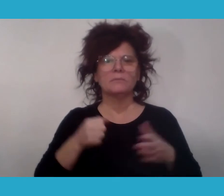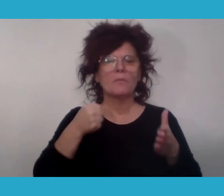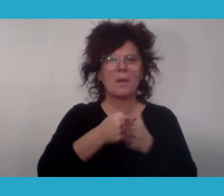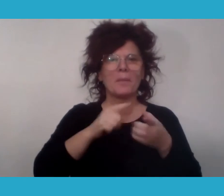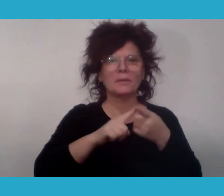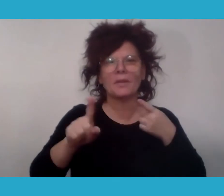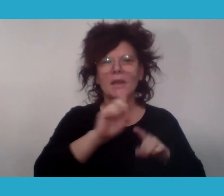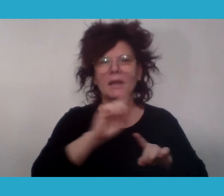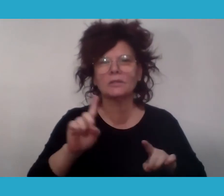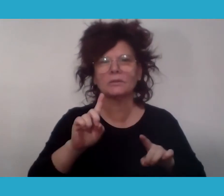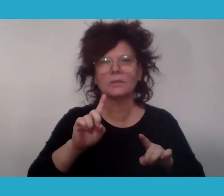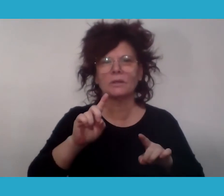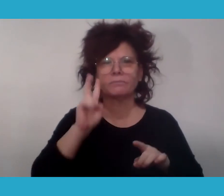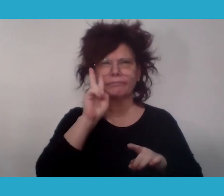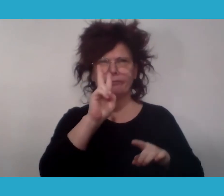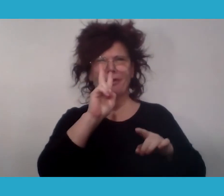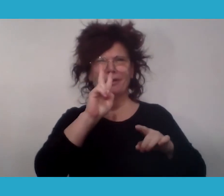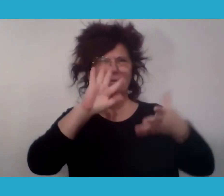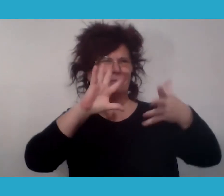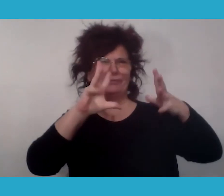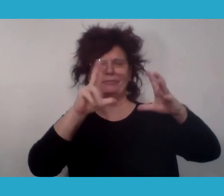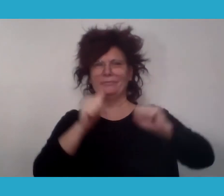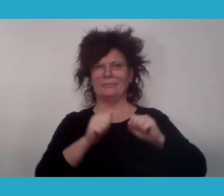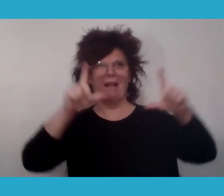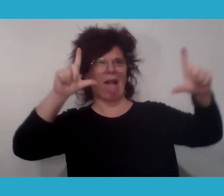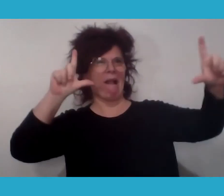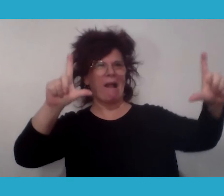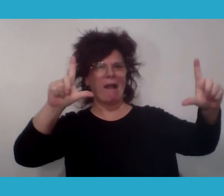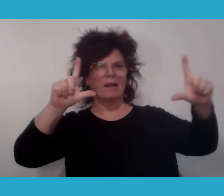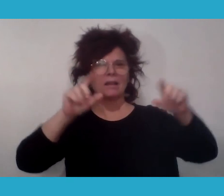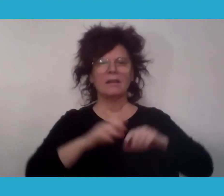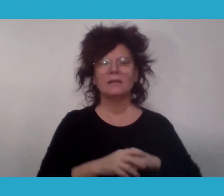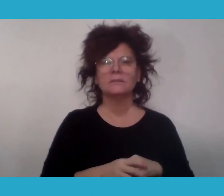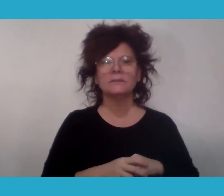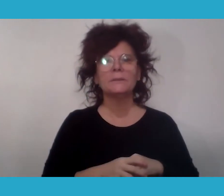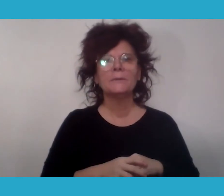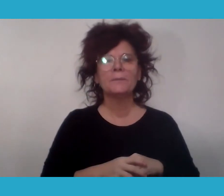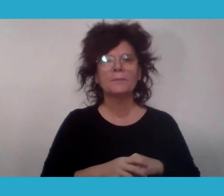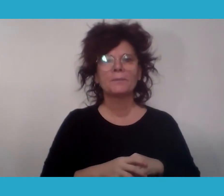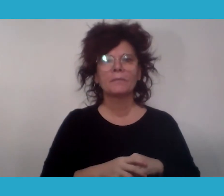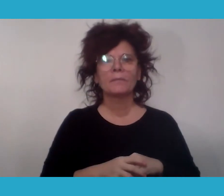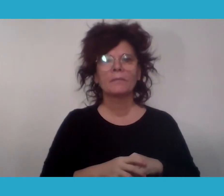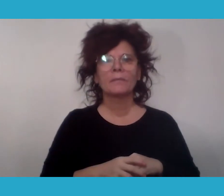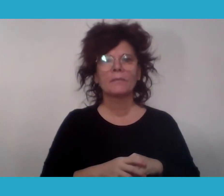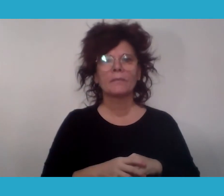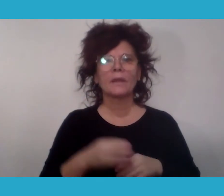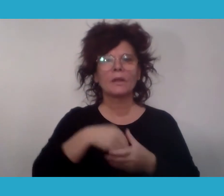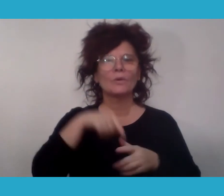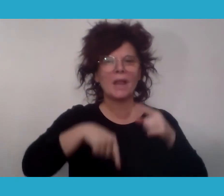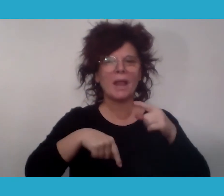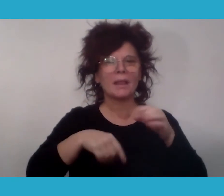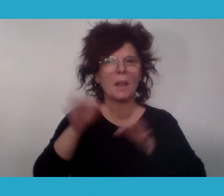indirectos menciona la degradación visual debido a la colocación de carteles, impactos de urbanización no planificada, incluida